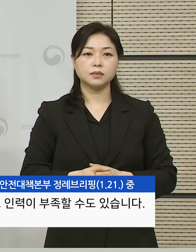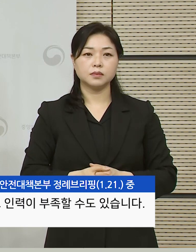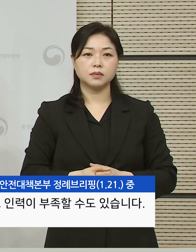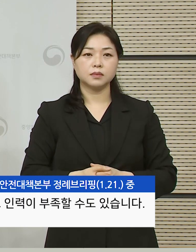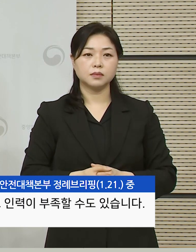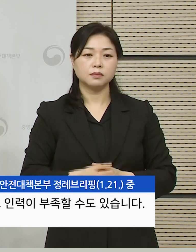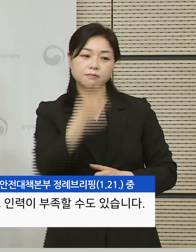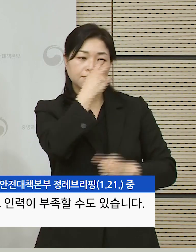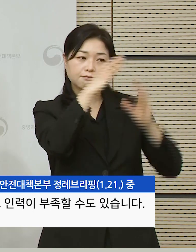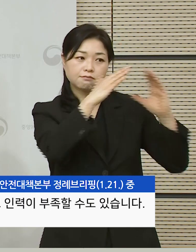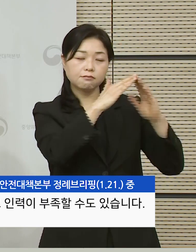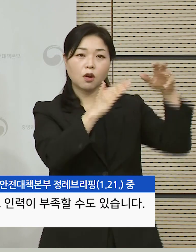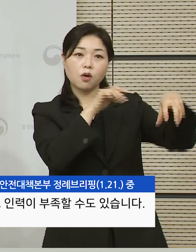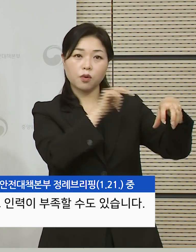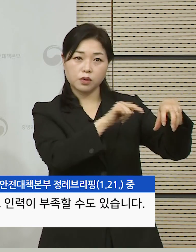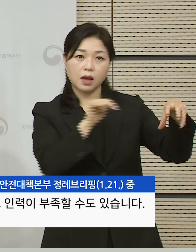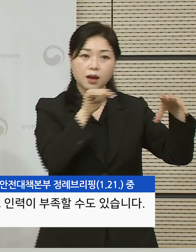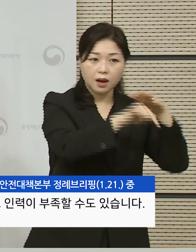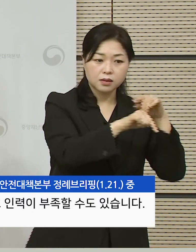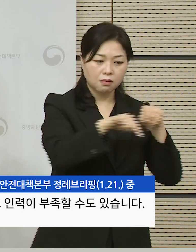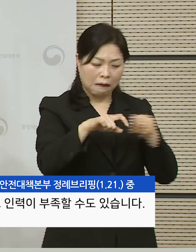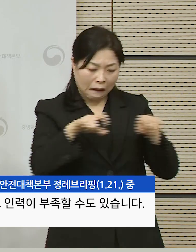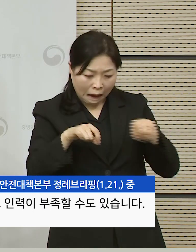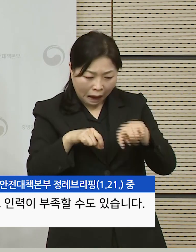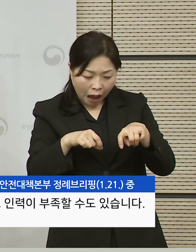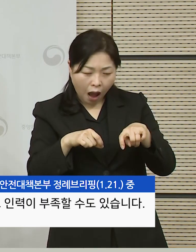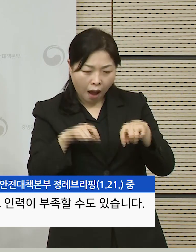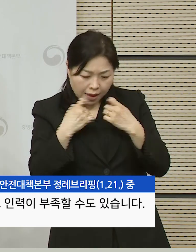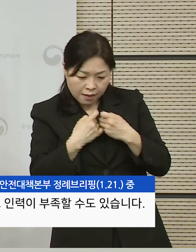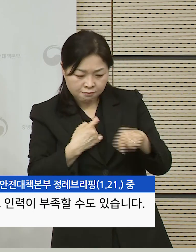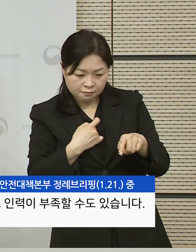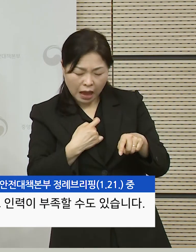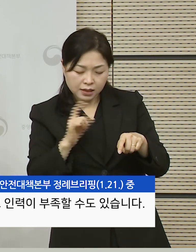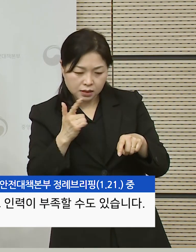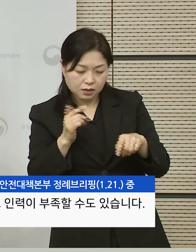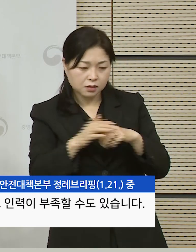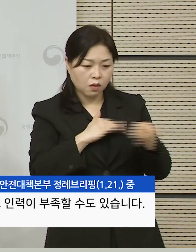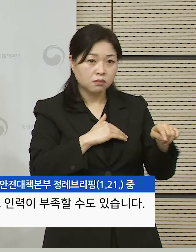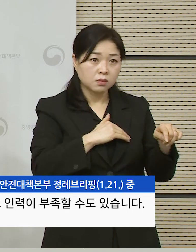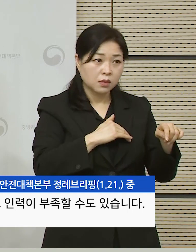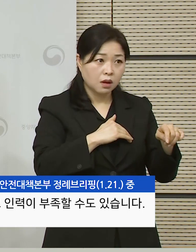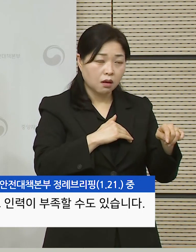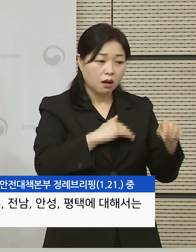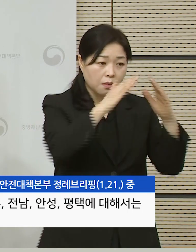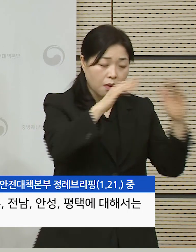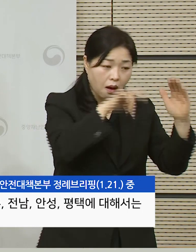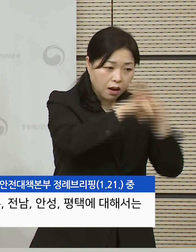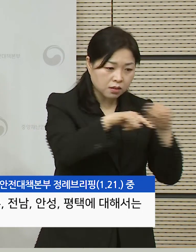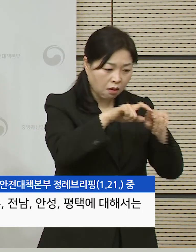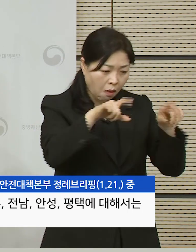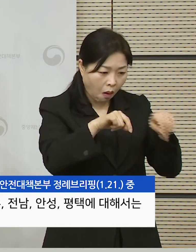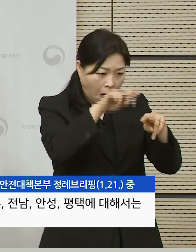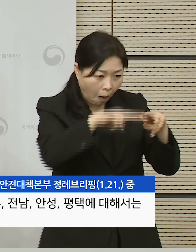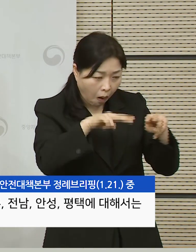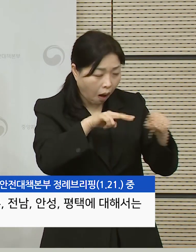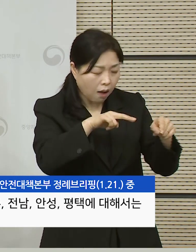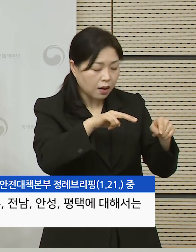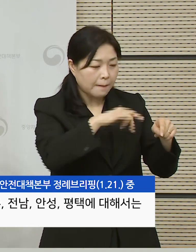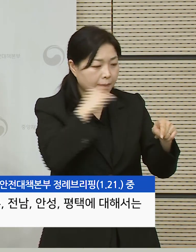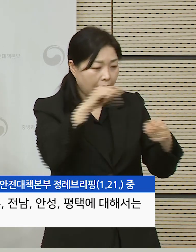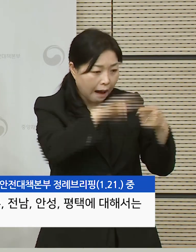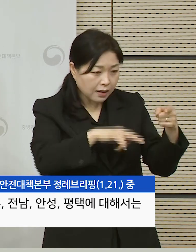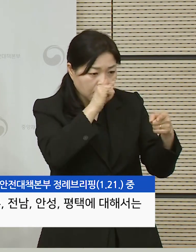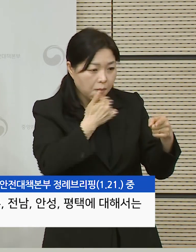같습니다. 그리고 혹시라도 선별진료소에 아마도 하게 되면 그 인력이 부족할 수도 있습니다. 그래서 정부 부처